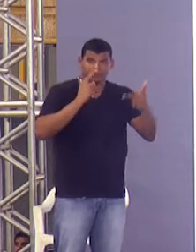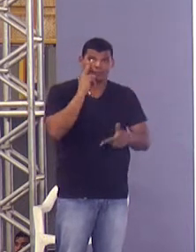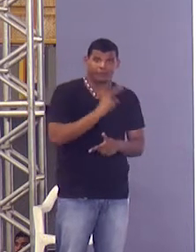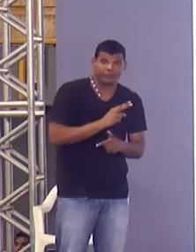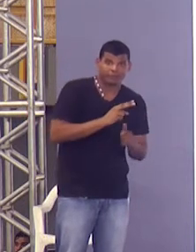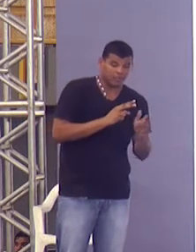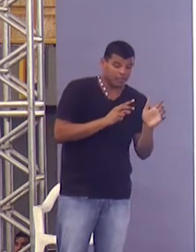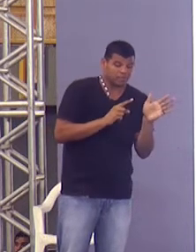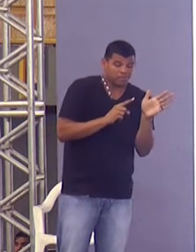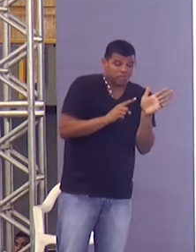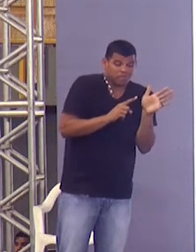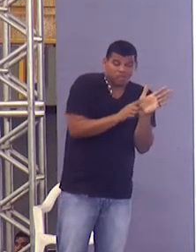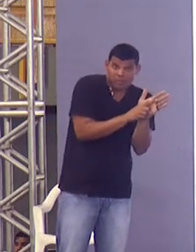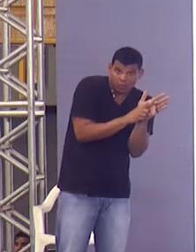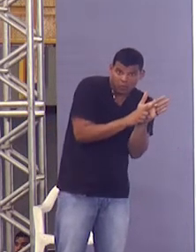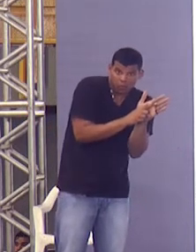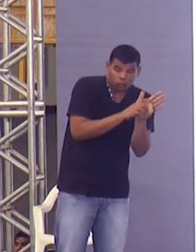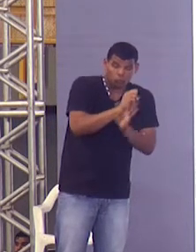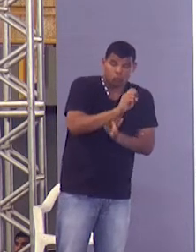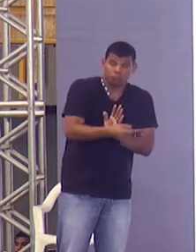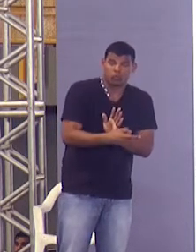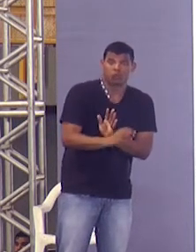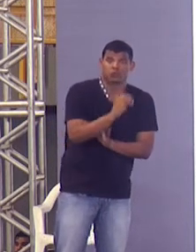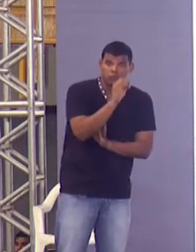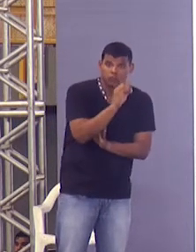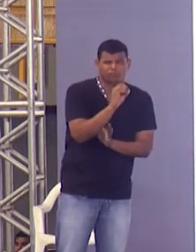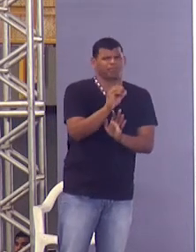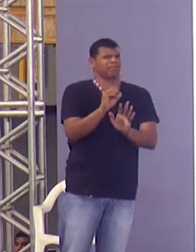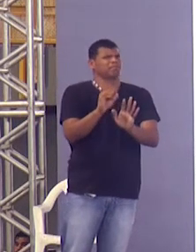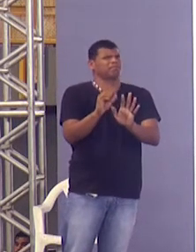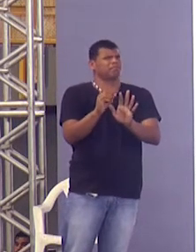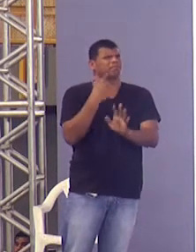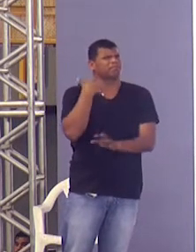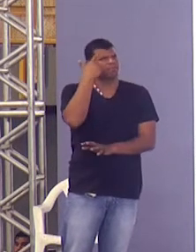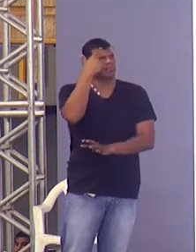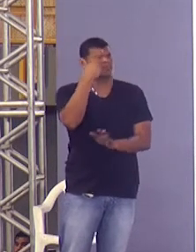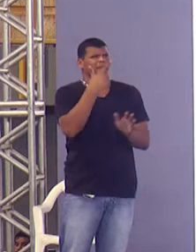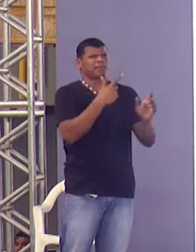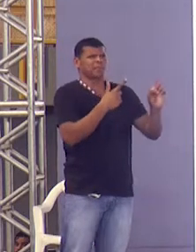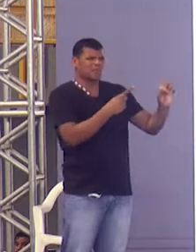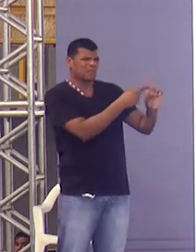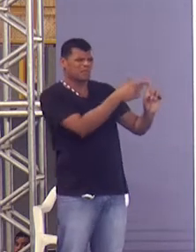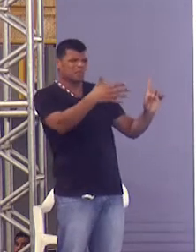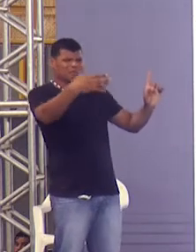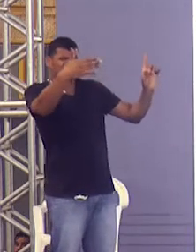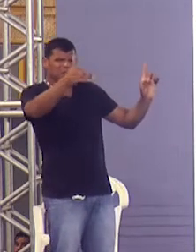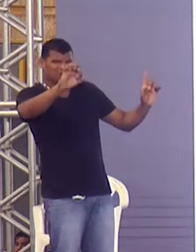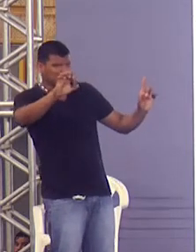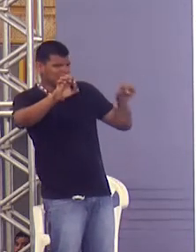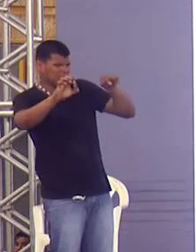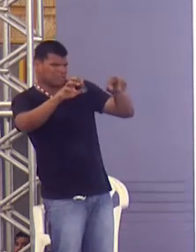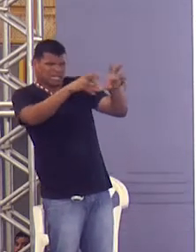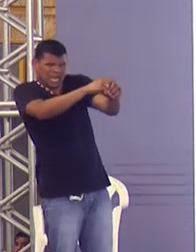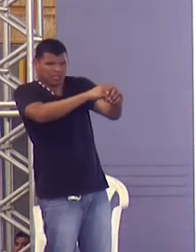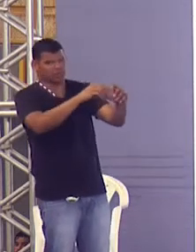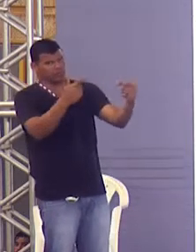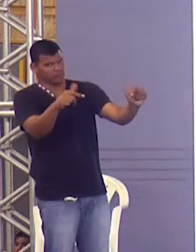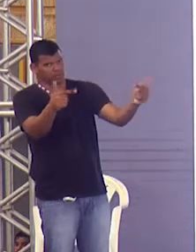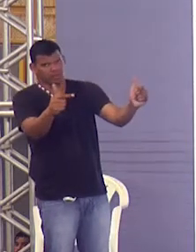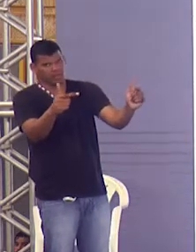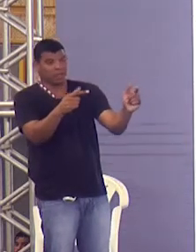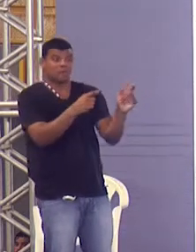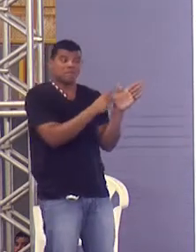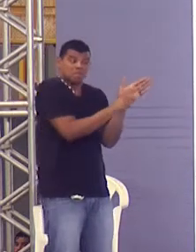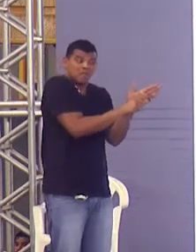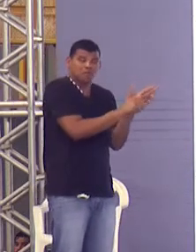esse número aqui, menos 8, aí você vai dizer assim: ei, Robério, o menos 8 não está entre 1 e 10,